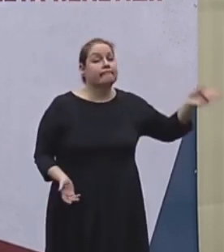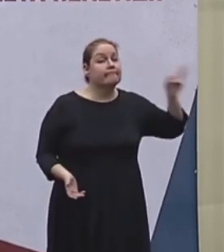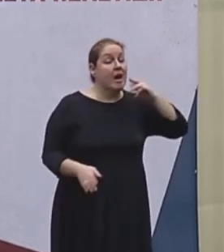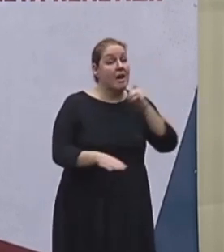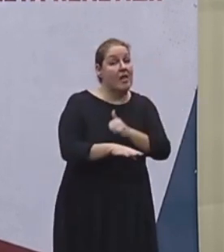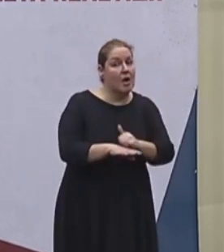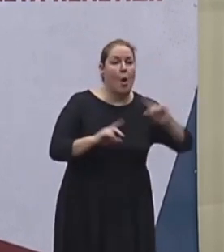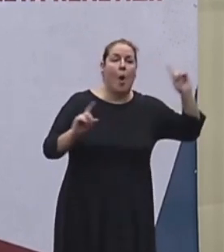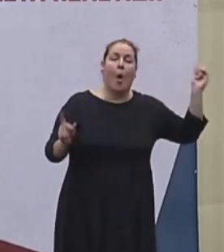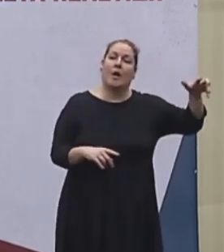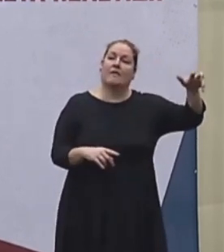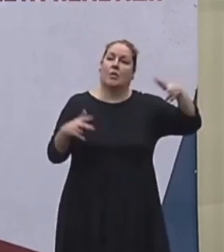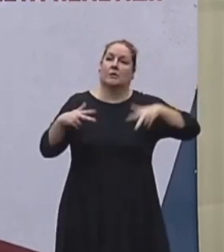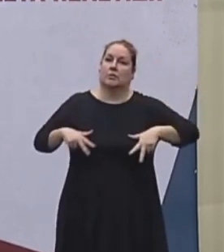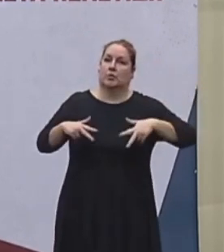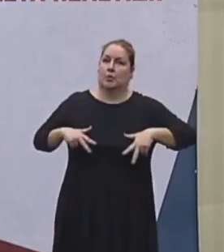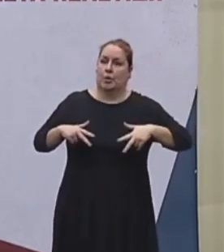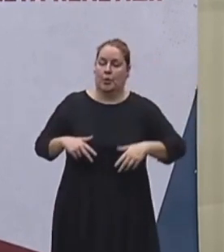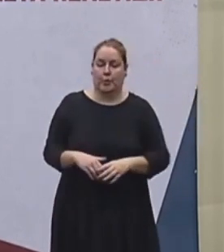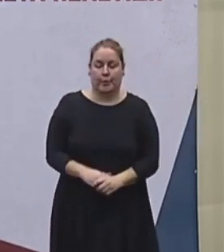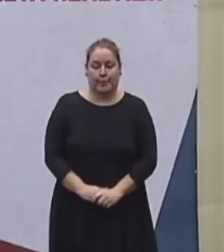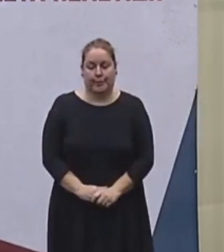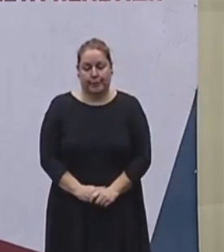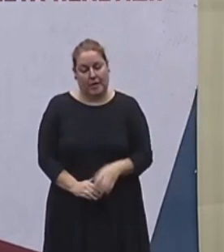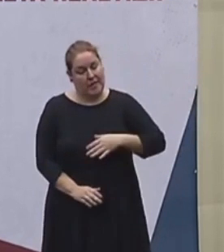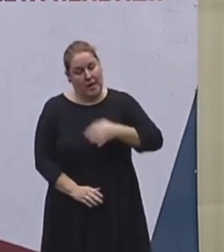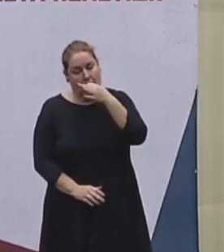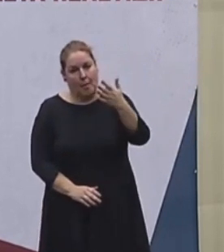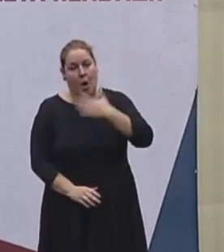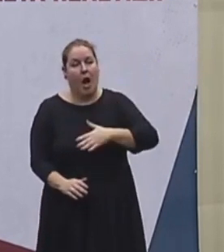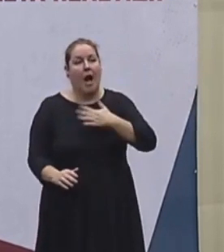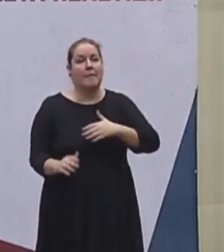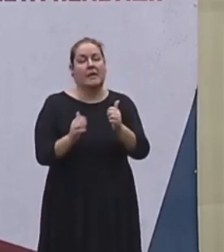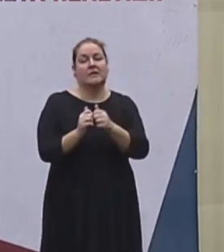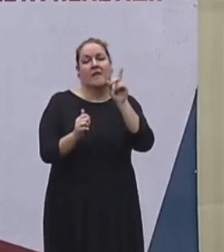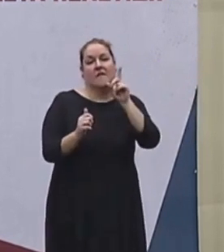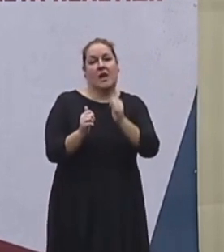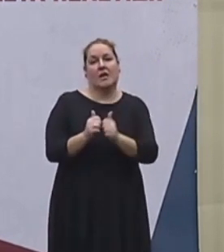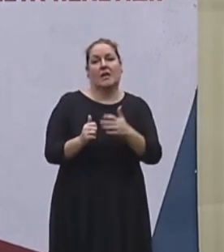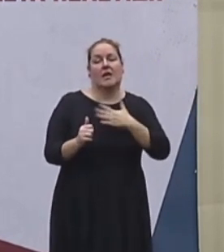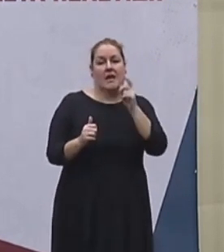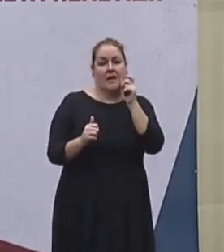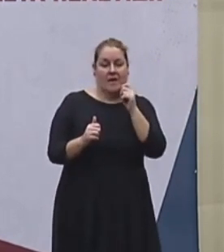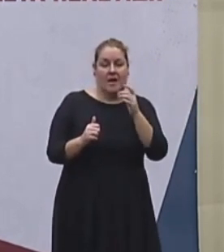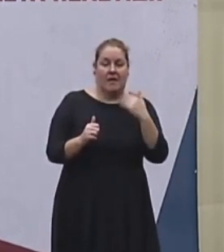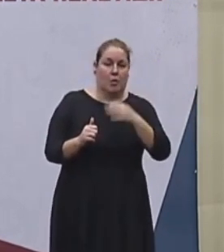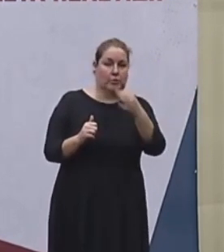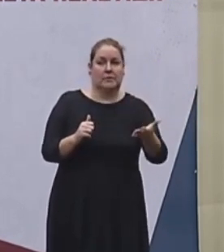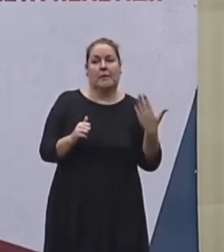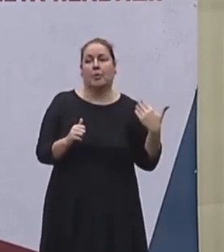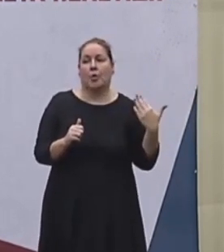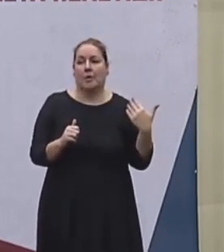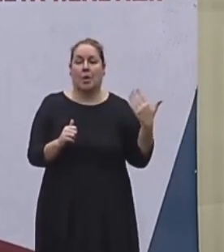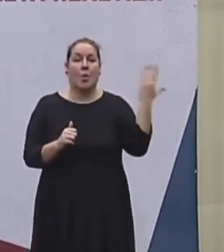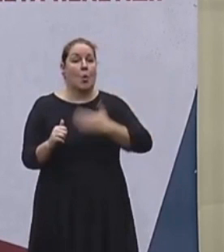Δήμου έχουν εξαιρετικό έργο. Θέλω να πω, αγαπητές φίλες και φίλες, κάτι. Αυτό που σας είπα